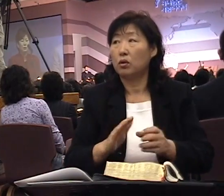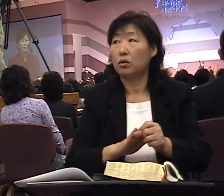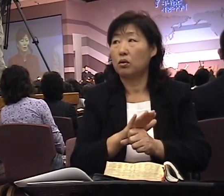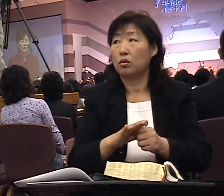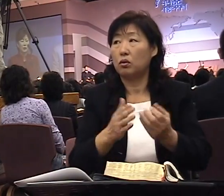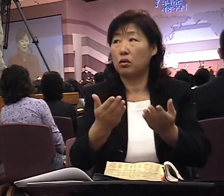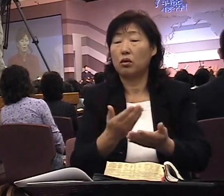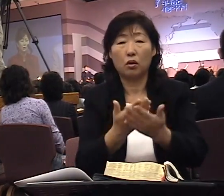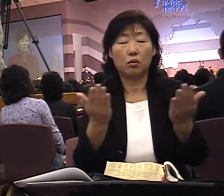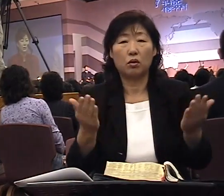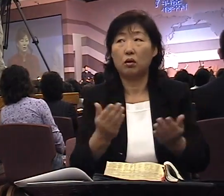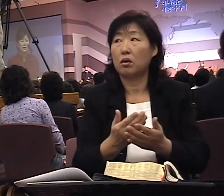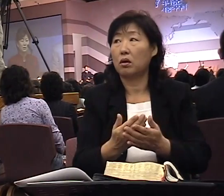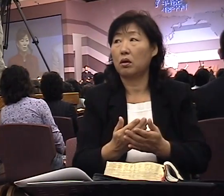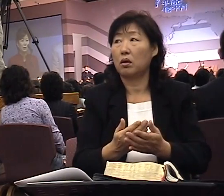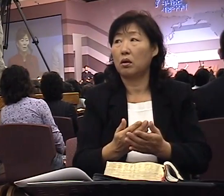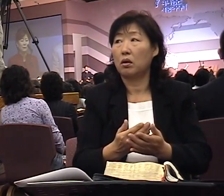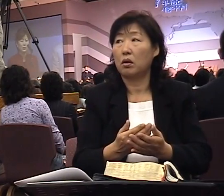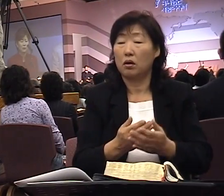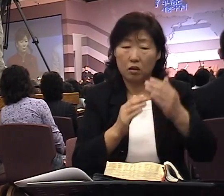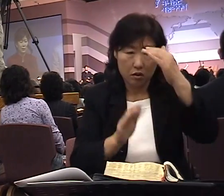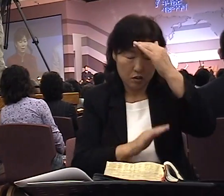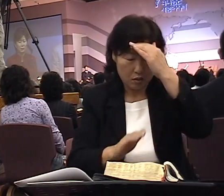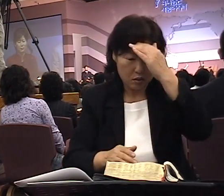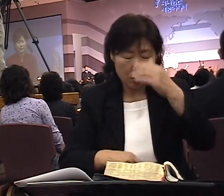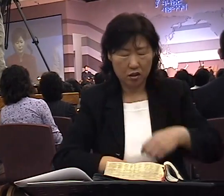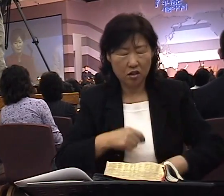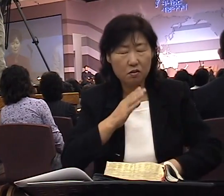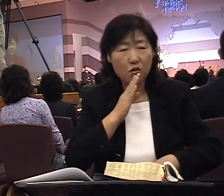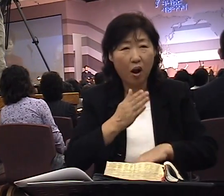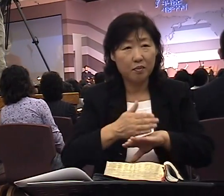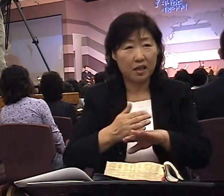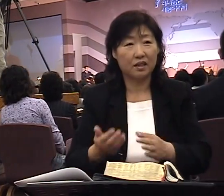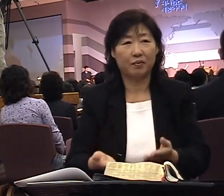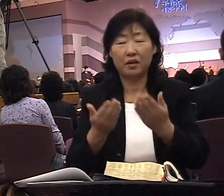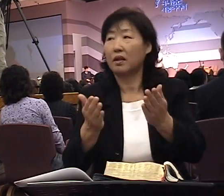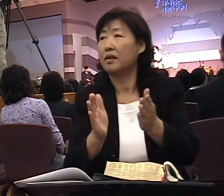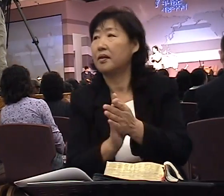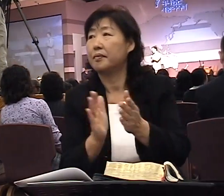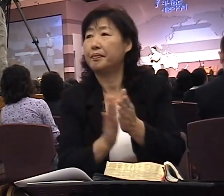주신 여러분들께 성도님들께 진심으로 감사드립니다.